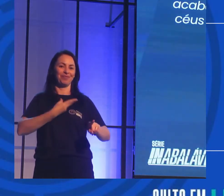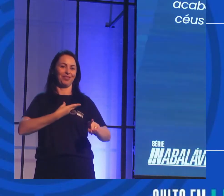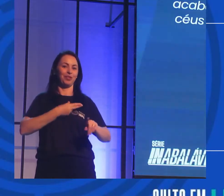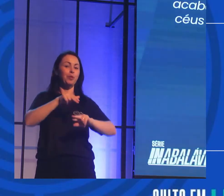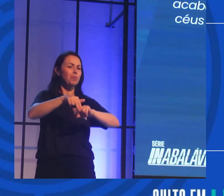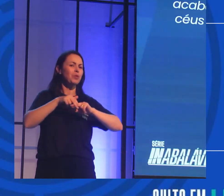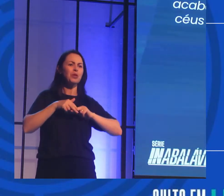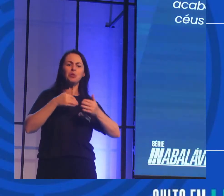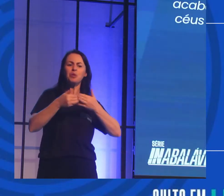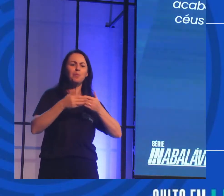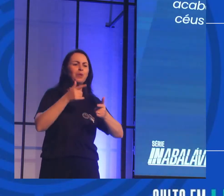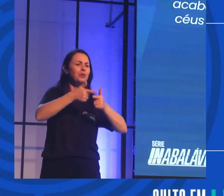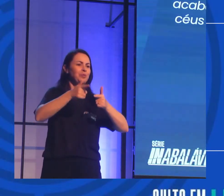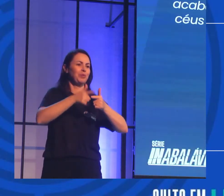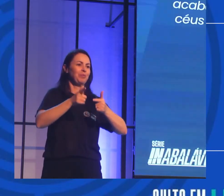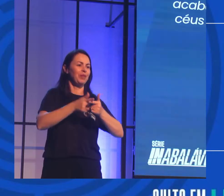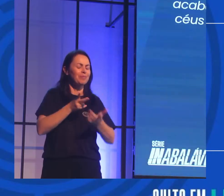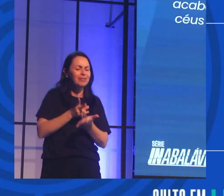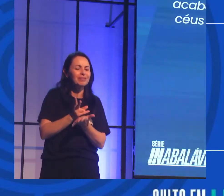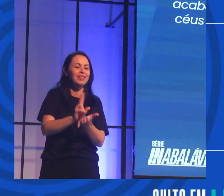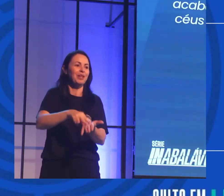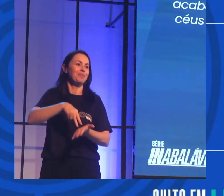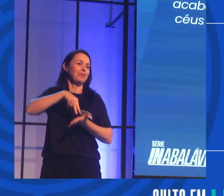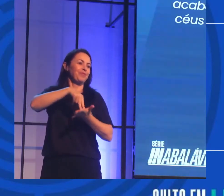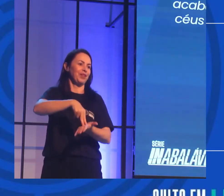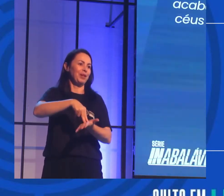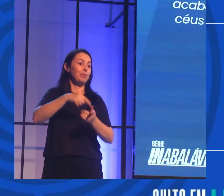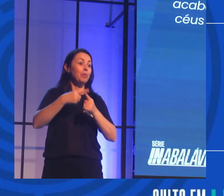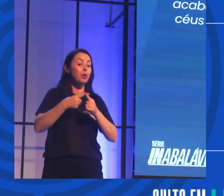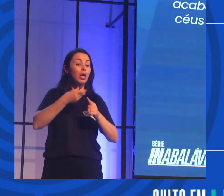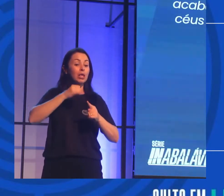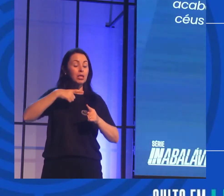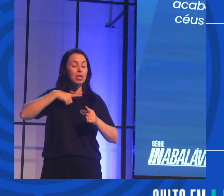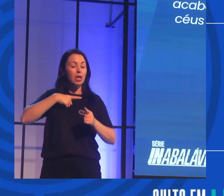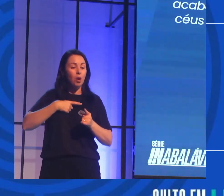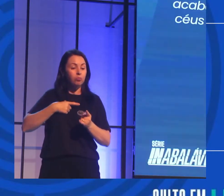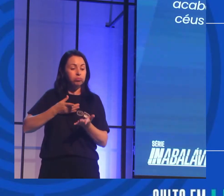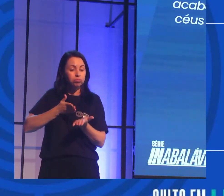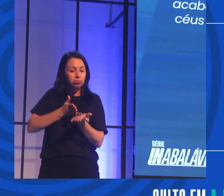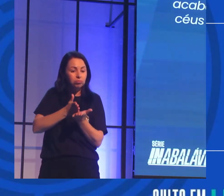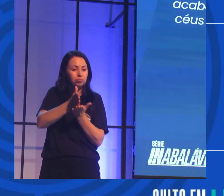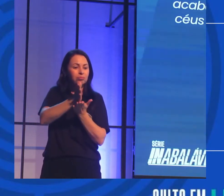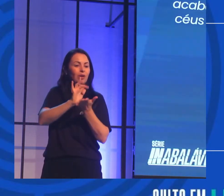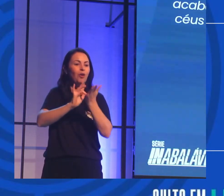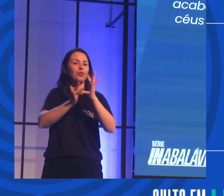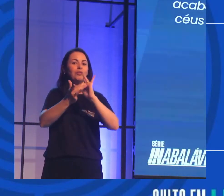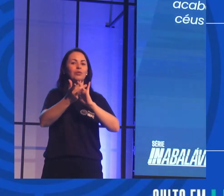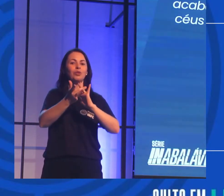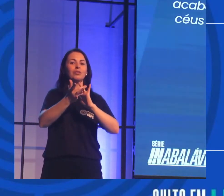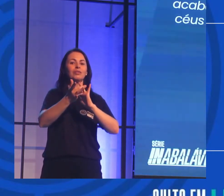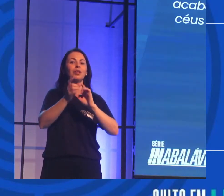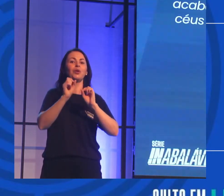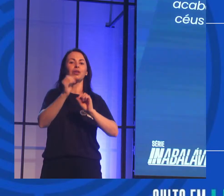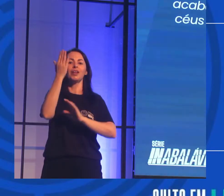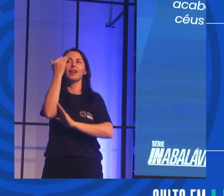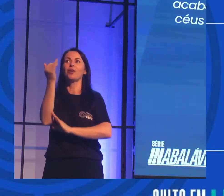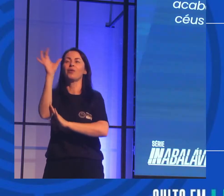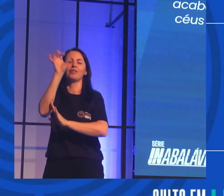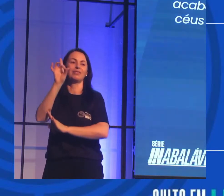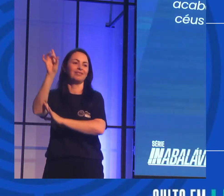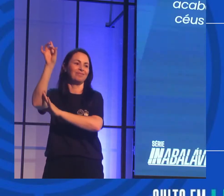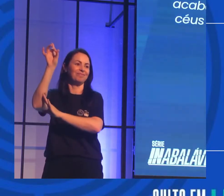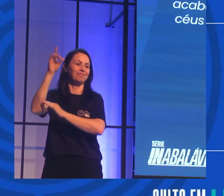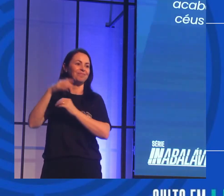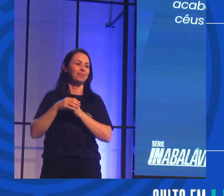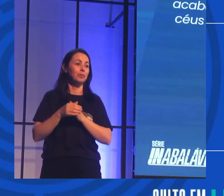firme. Porque se você andar com Jesus, o final da sua história será honrar o seu nome. E eu quero encerrar essa série